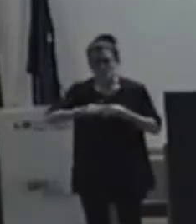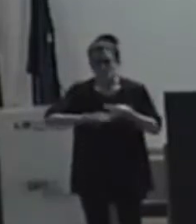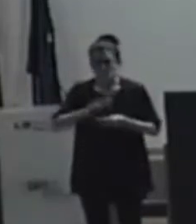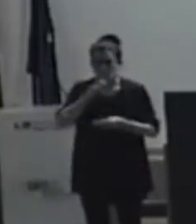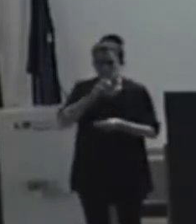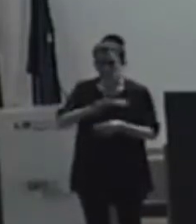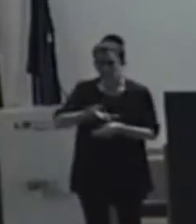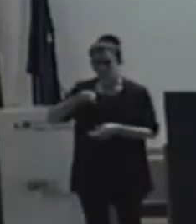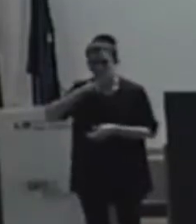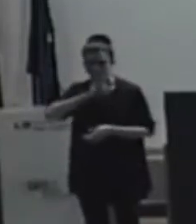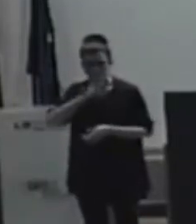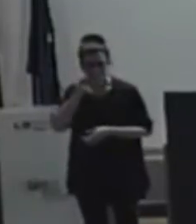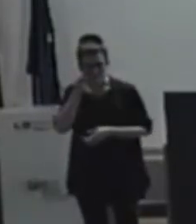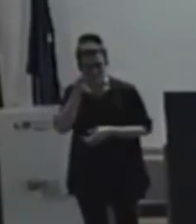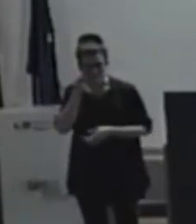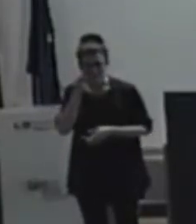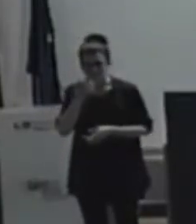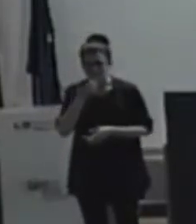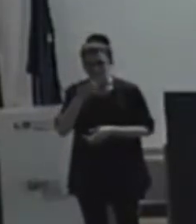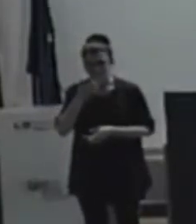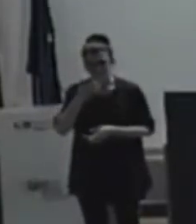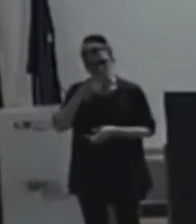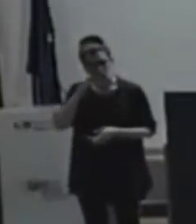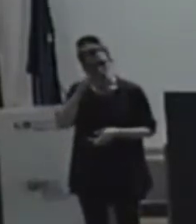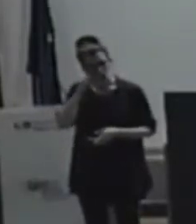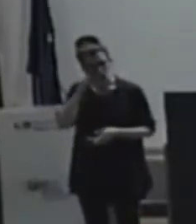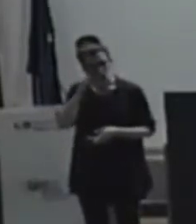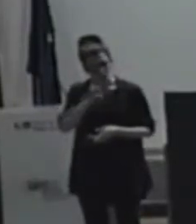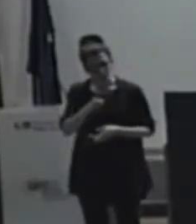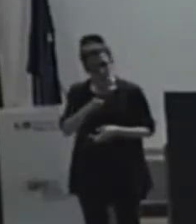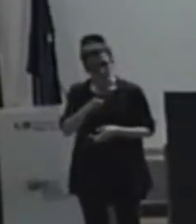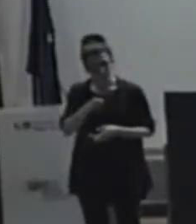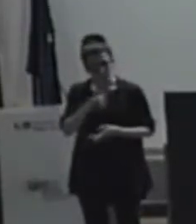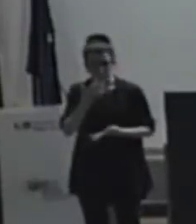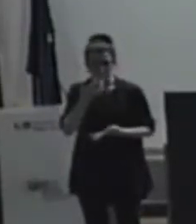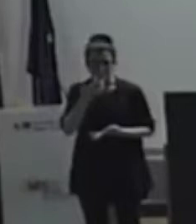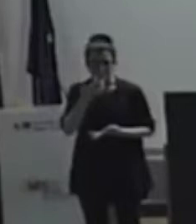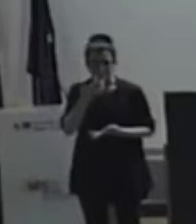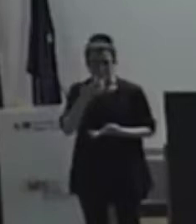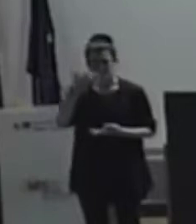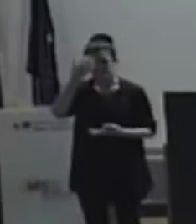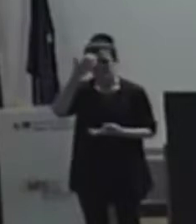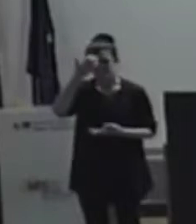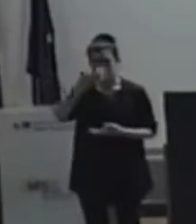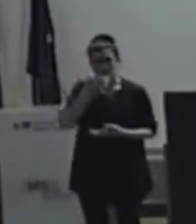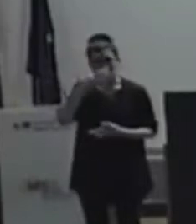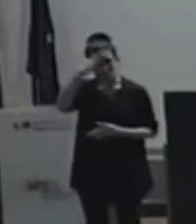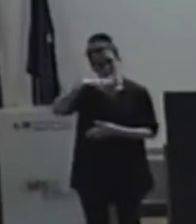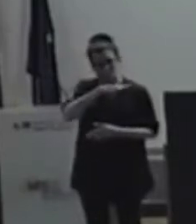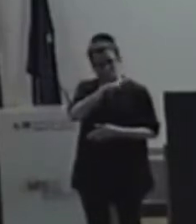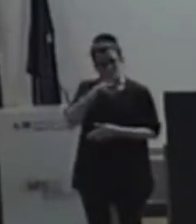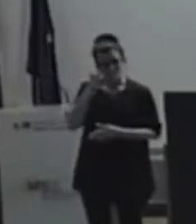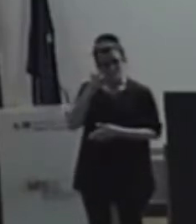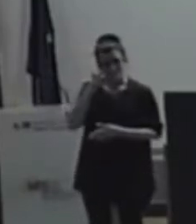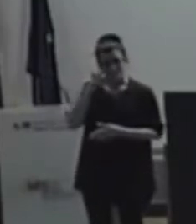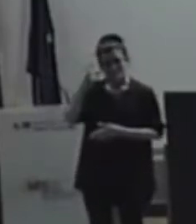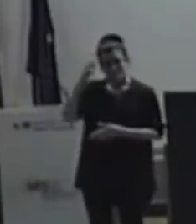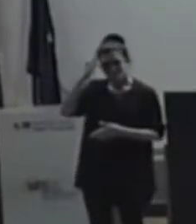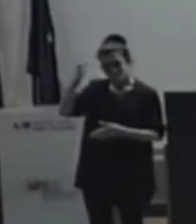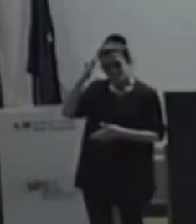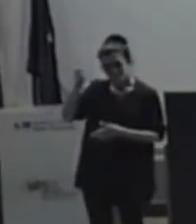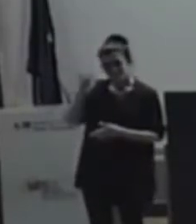adecuadamente. Si ponemos la lupa sobre las expectativas de los padres, pues vemos que no todas las expectativas son